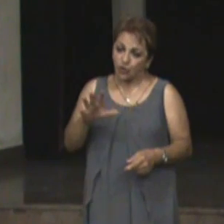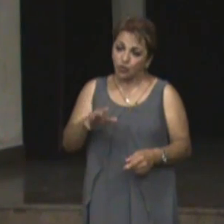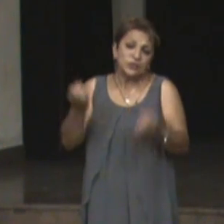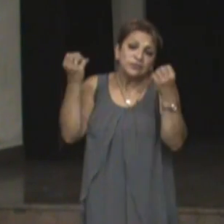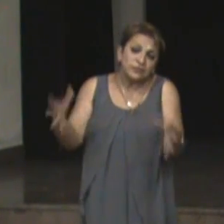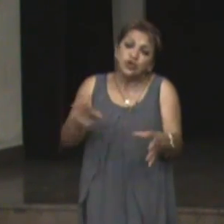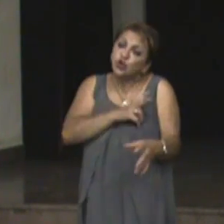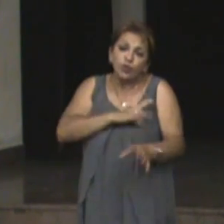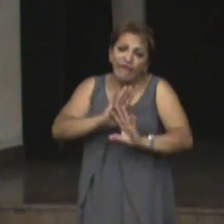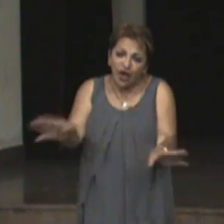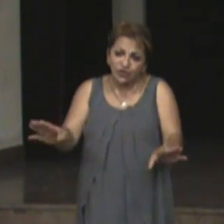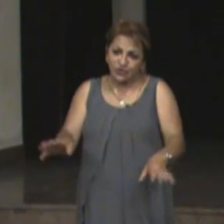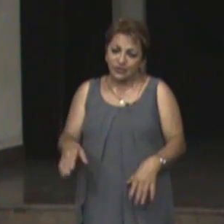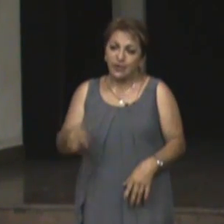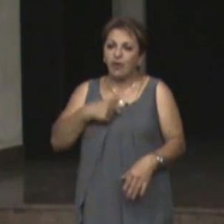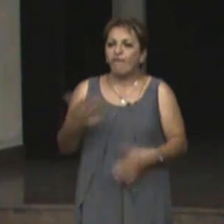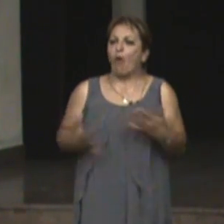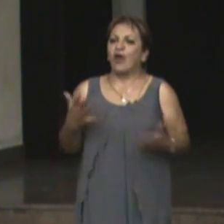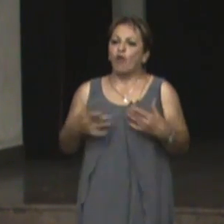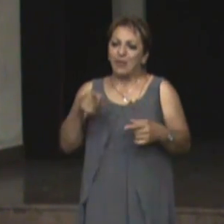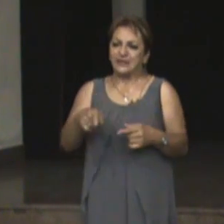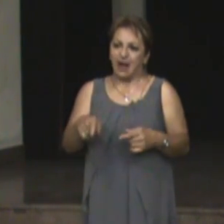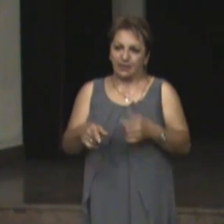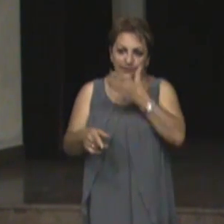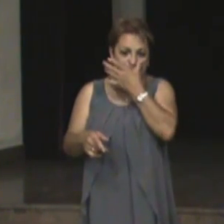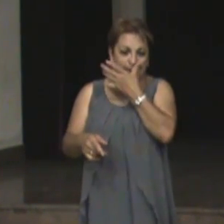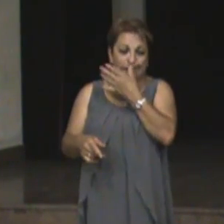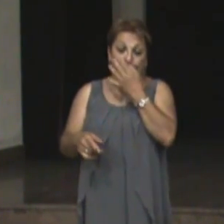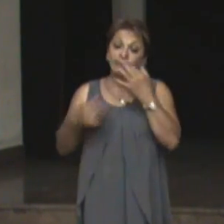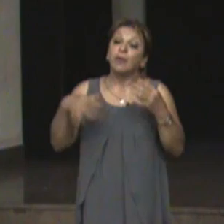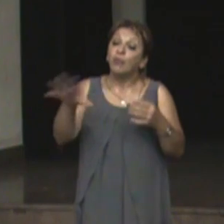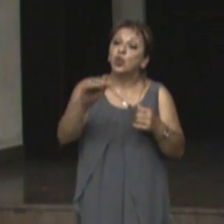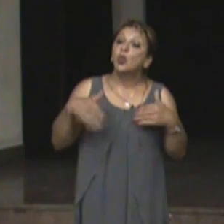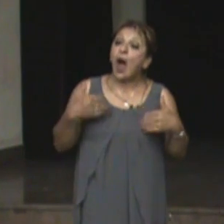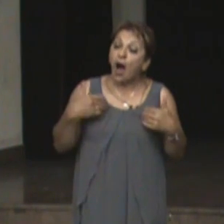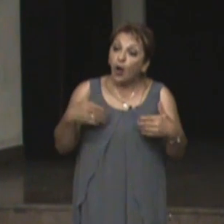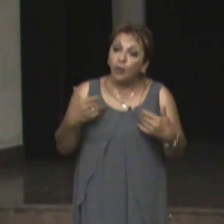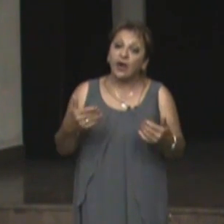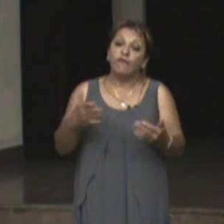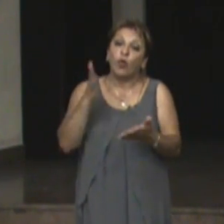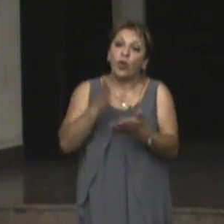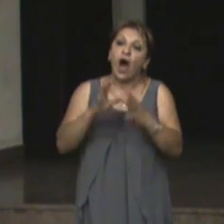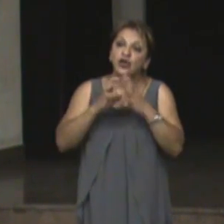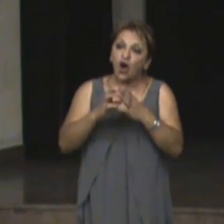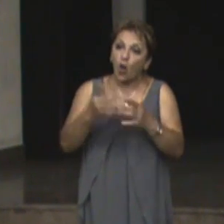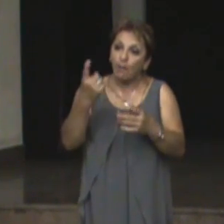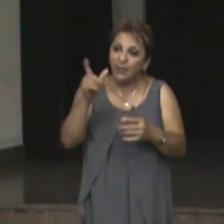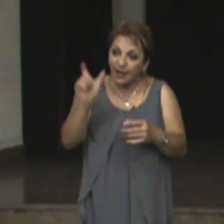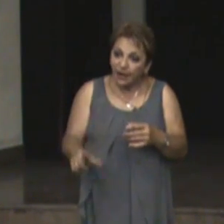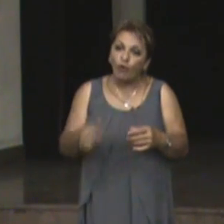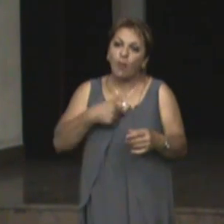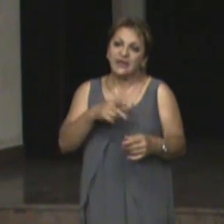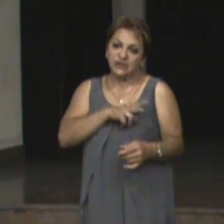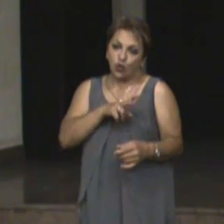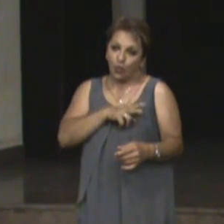եմ, առանց պատճառի, և մենք ոգևորվում ենք այս փաստից, ուրախանում ենք, որ ի վերջո այս աշխարհում կա մեկը, որը մեզ կարող է հենց այդպես